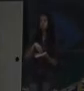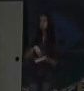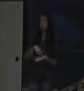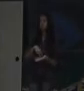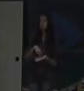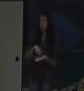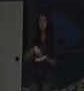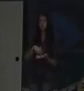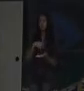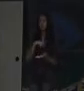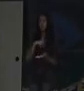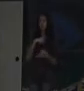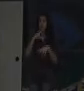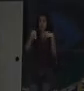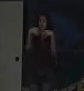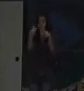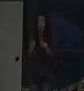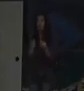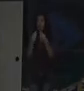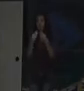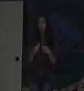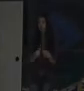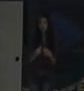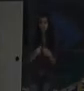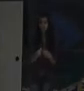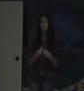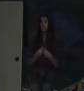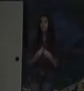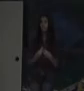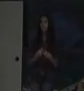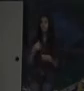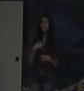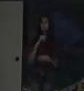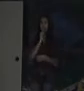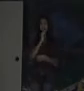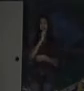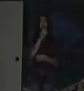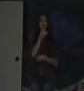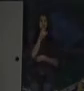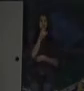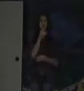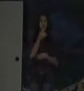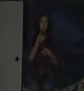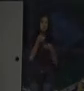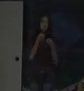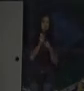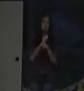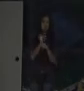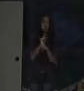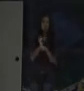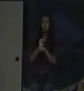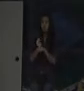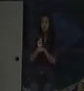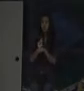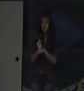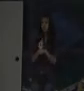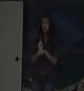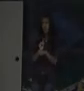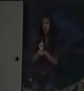também algum presente dessa cidade. É uma tristeza ver gestões e